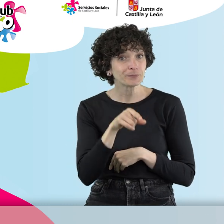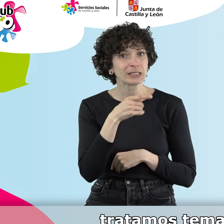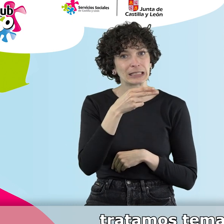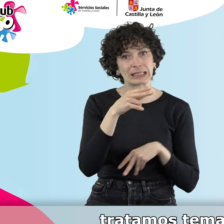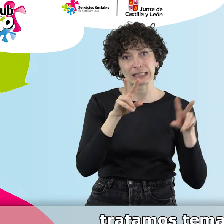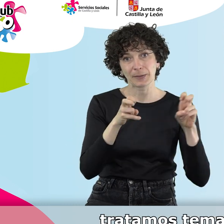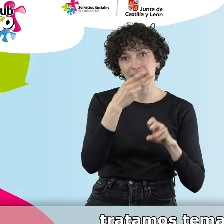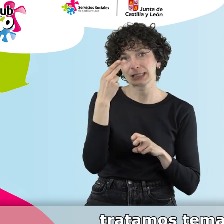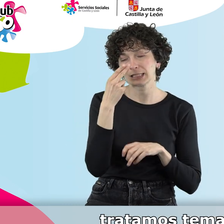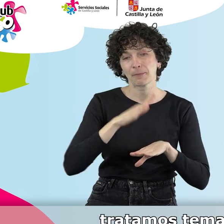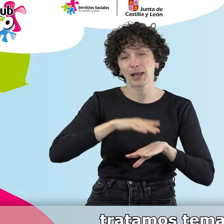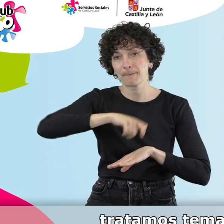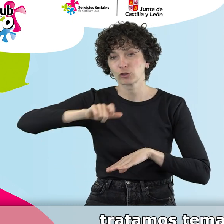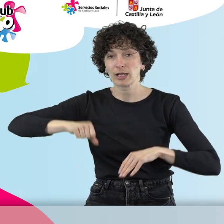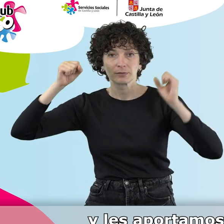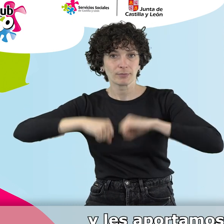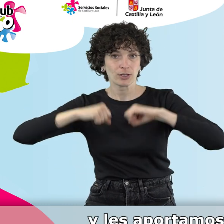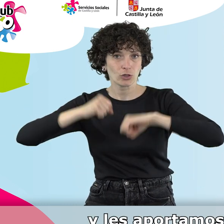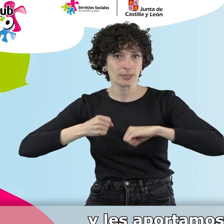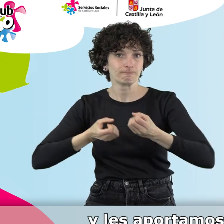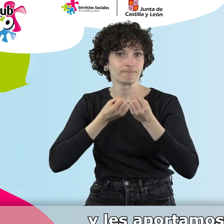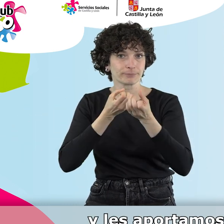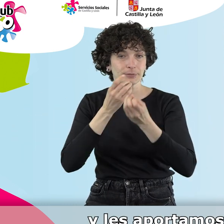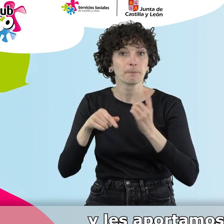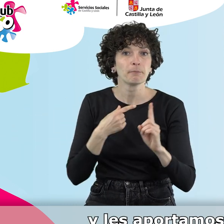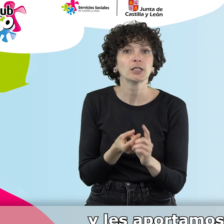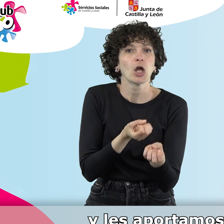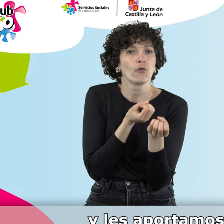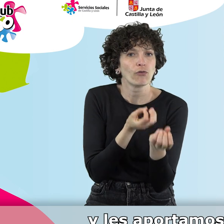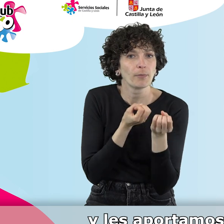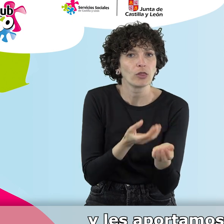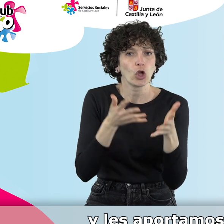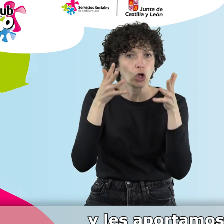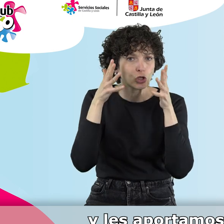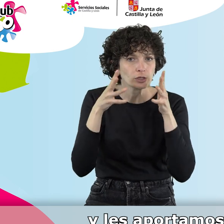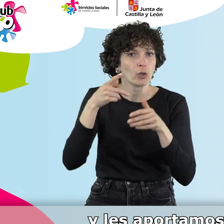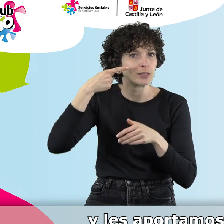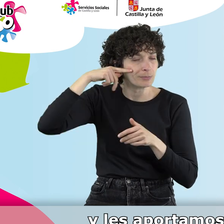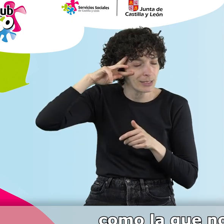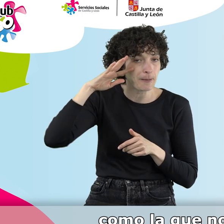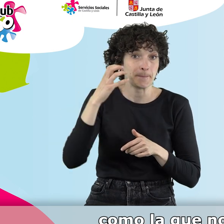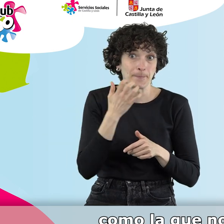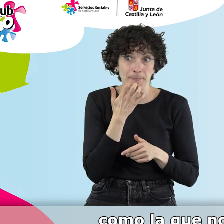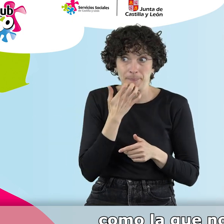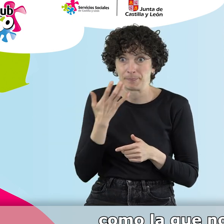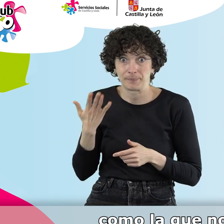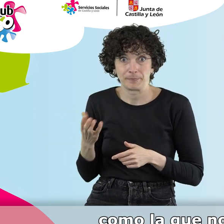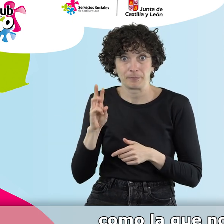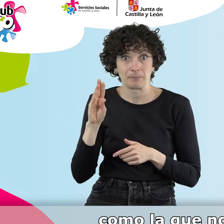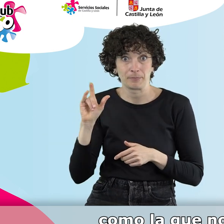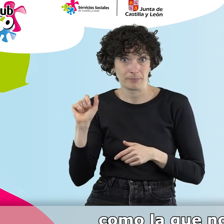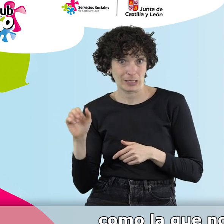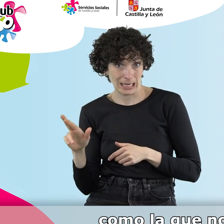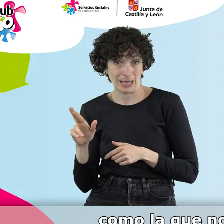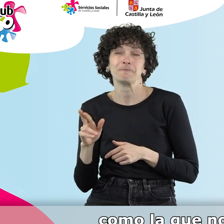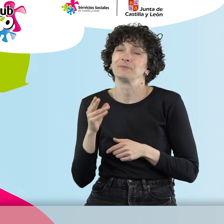sabes, tratamos temas de interés para los mayores y les aportamos información, consejos y experiencias como la que nos ha dejado hace